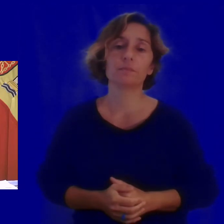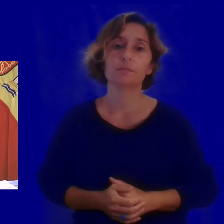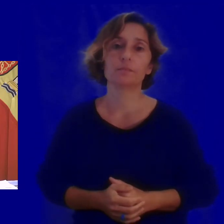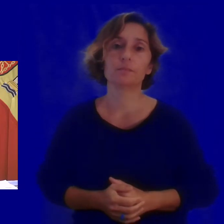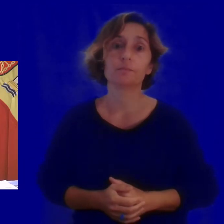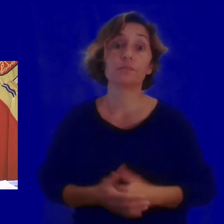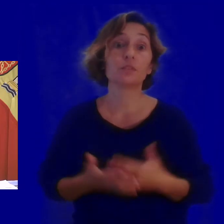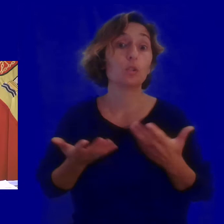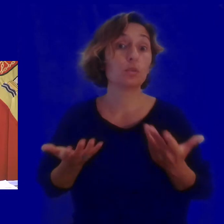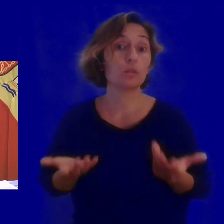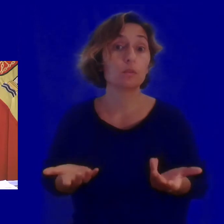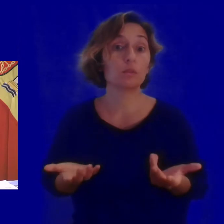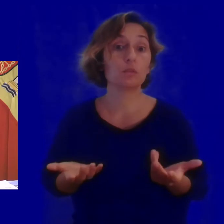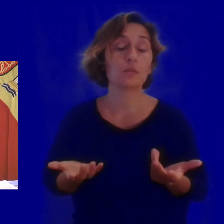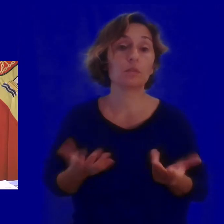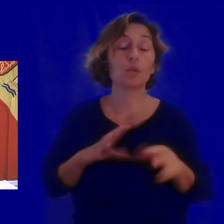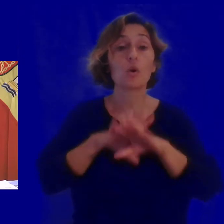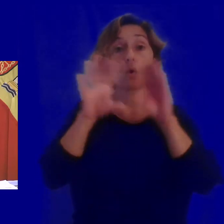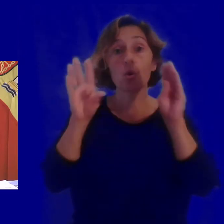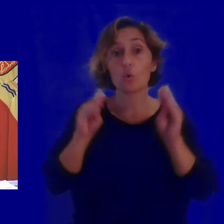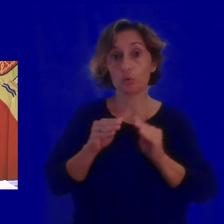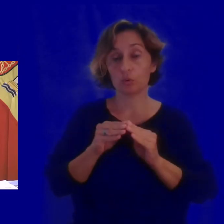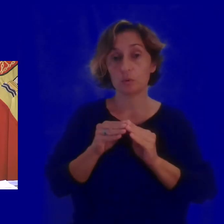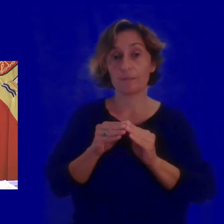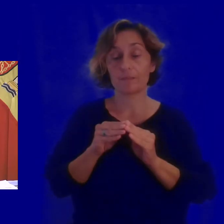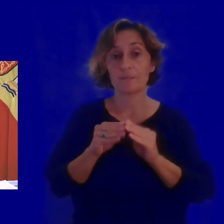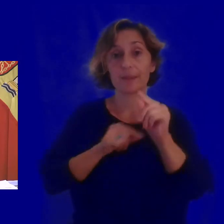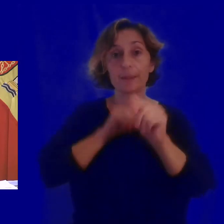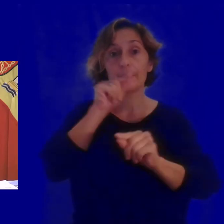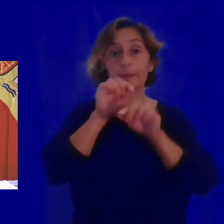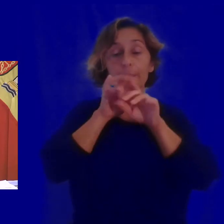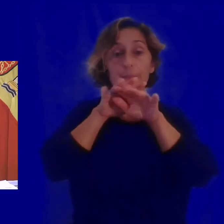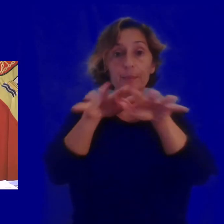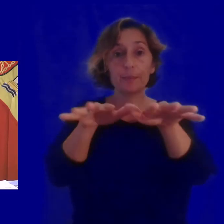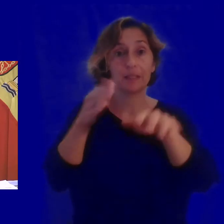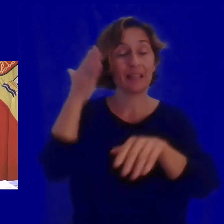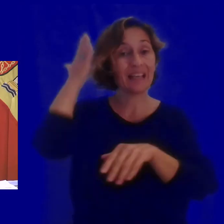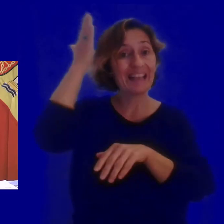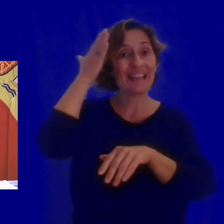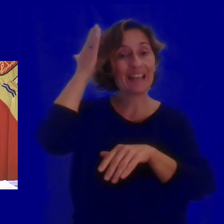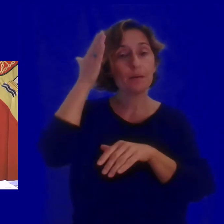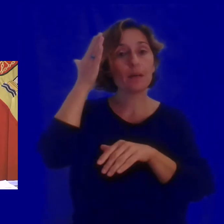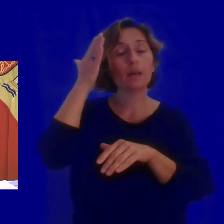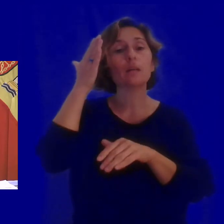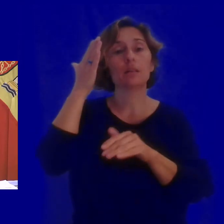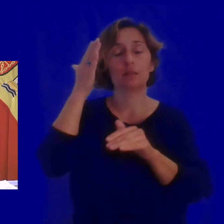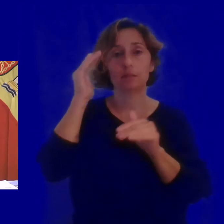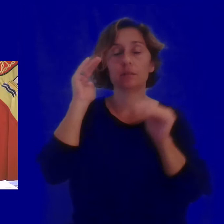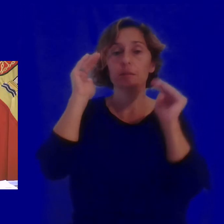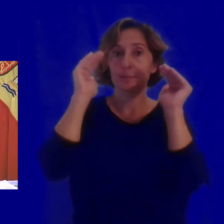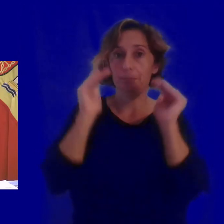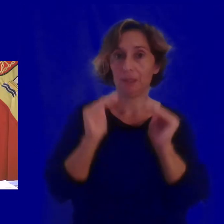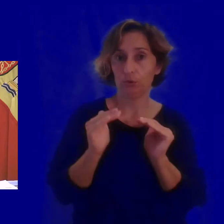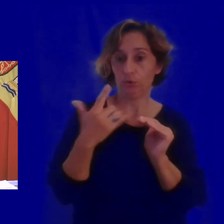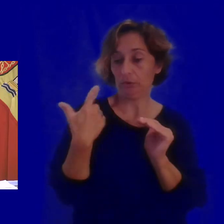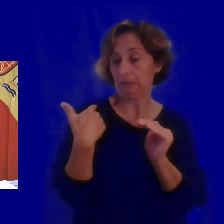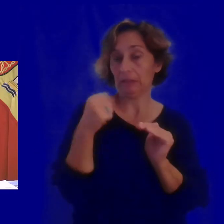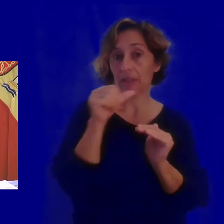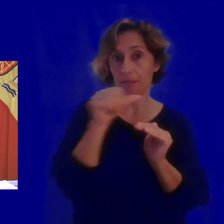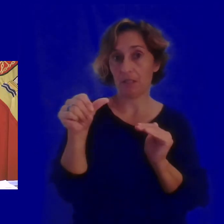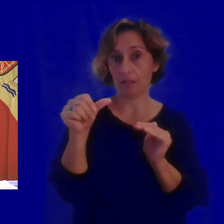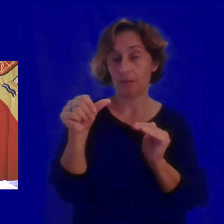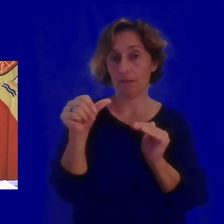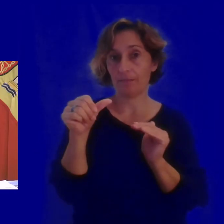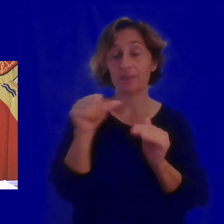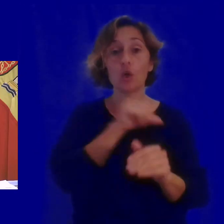Por tanto, para concluir, podríamos decir que la transmisión del virus en Navarra ha descendido notablemente esta semana, que los